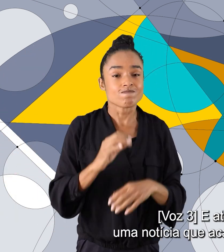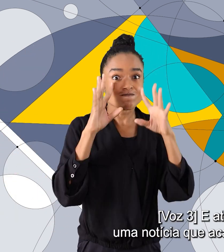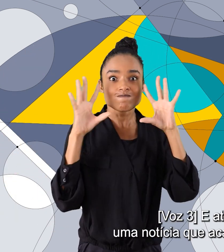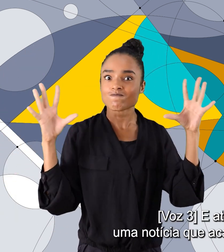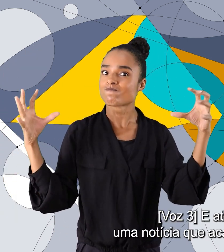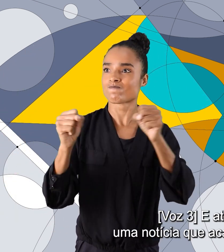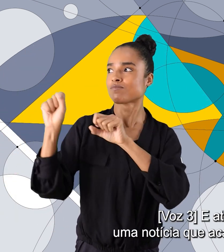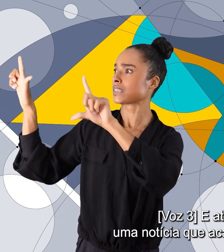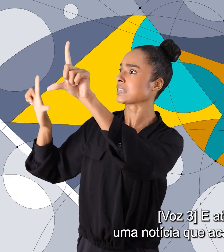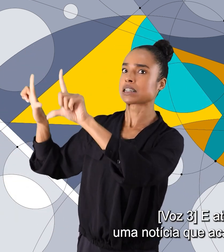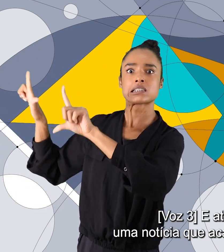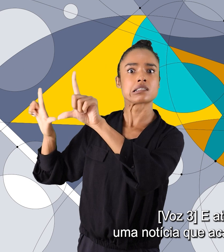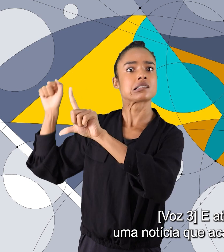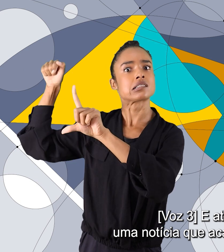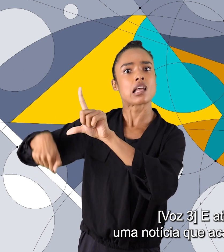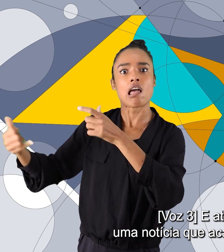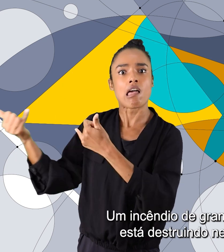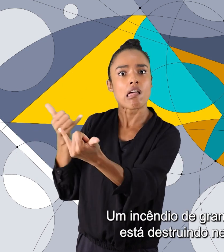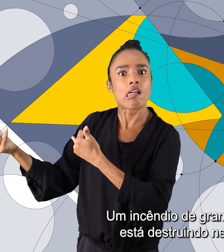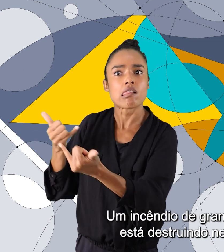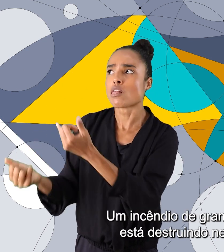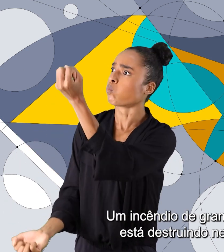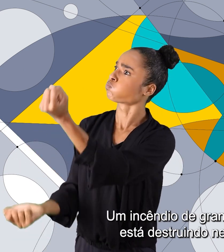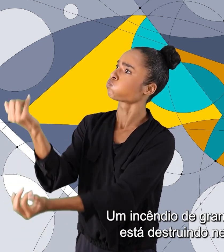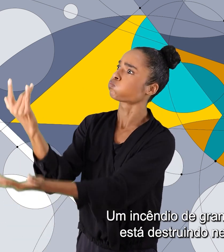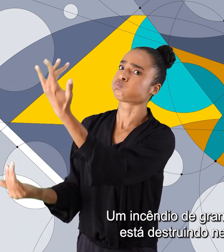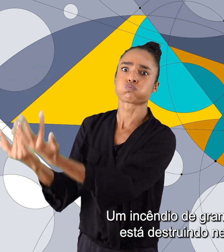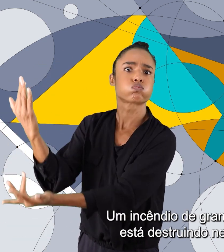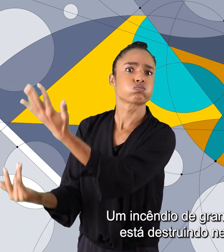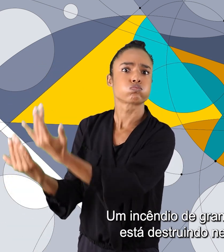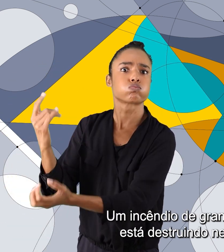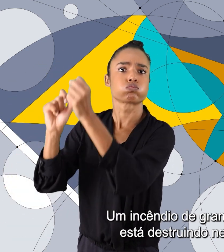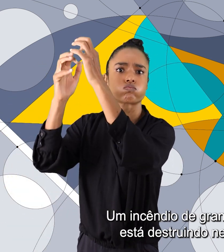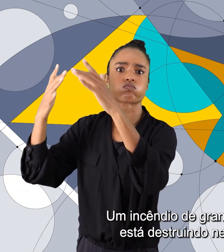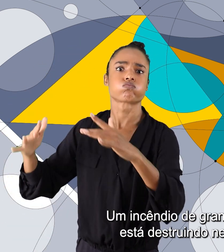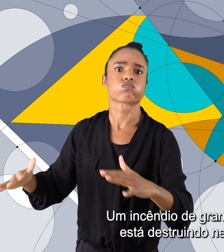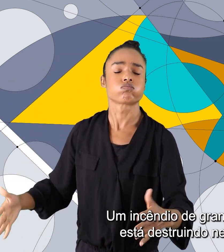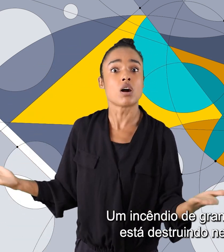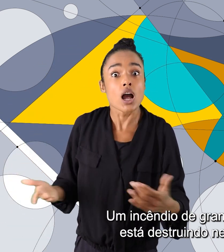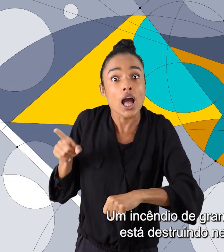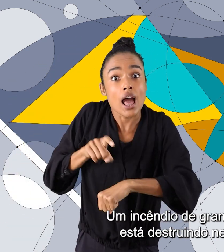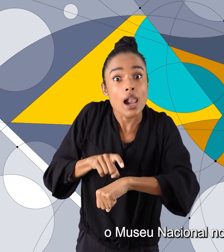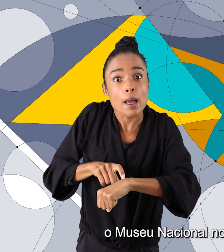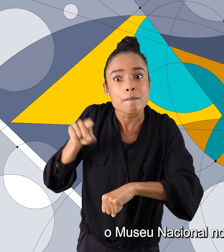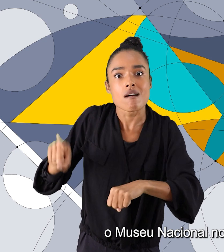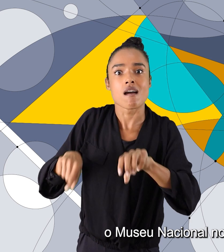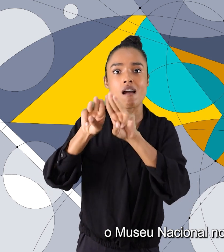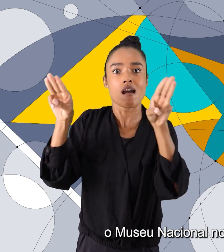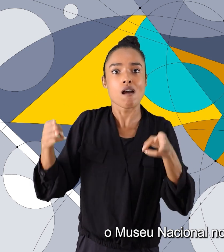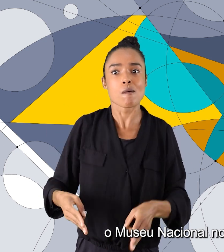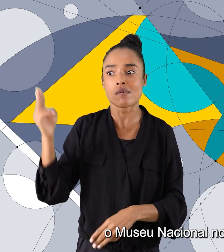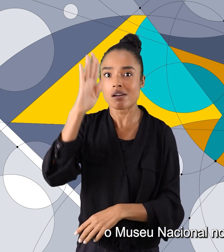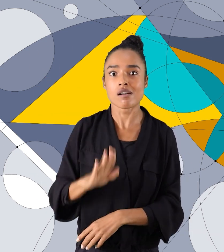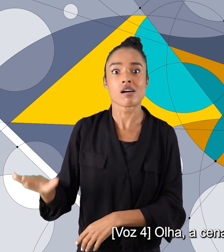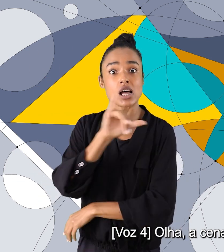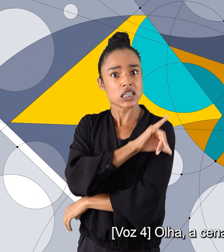E atenção, uma notícia que acaba de chegar. O incêndio de grandes proporções está destruindo, nesse momento, o Museu Nacional